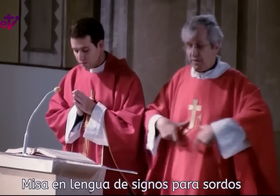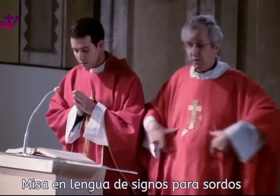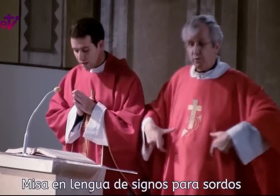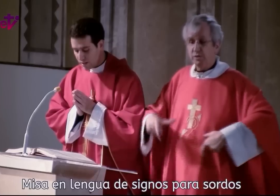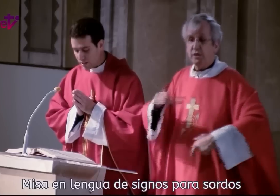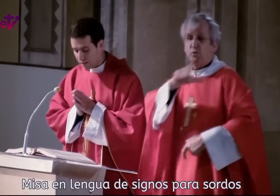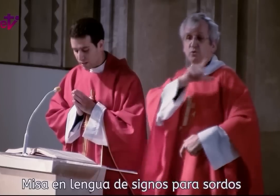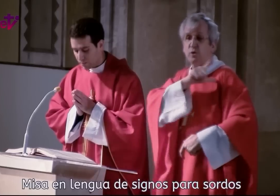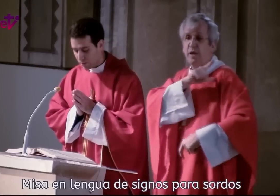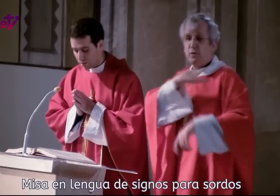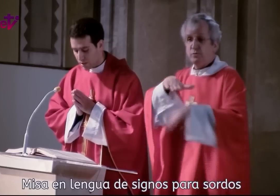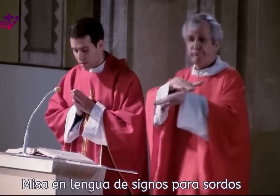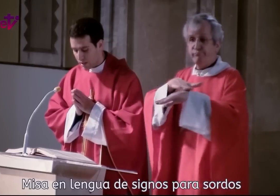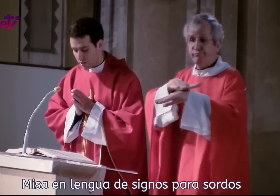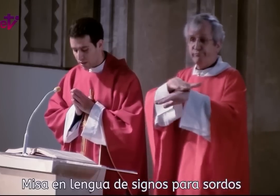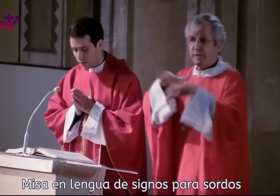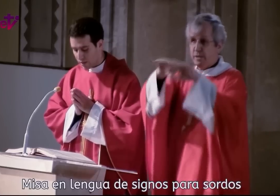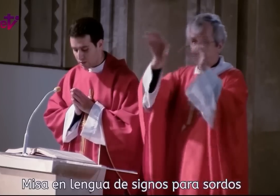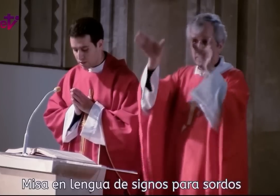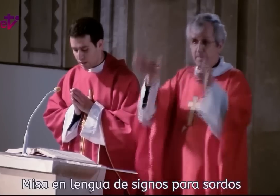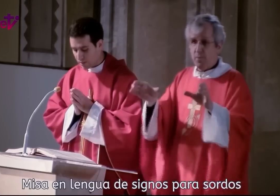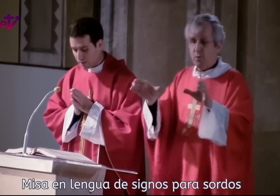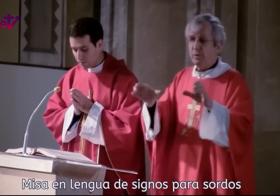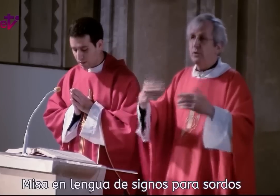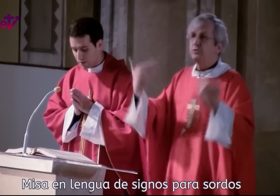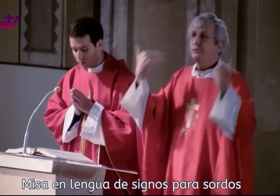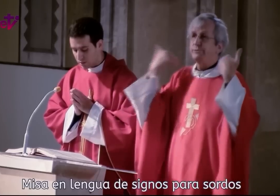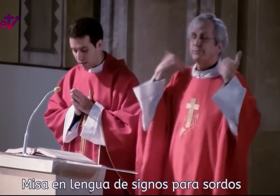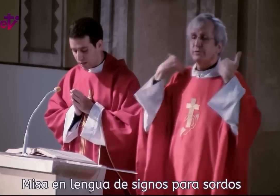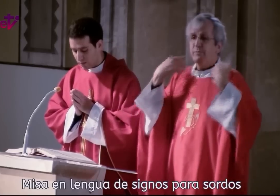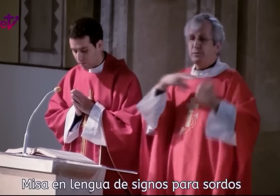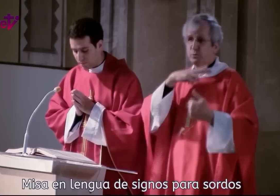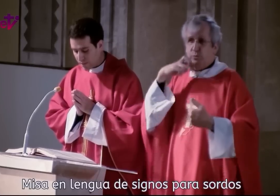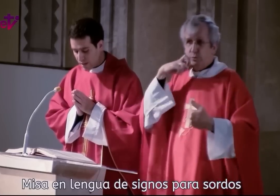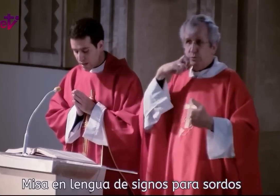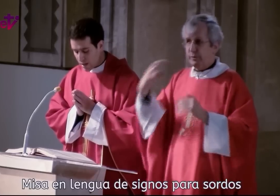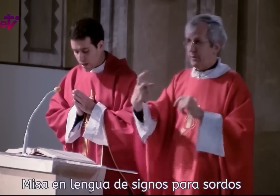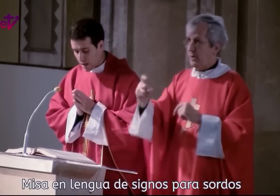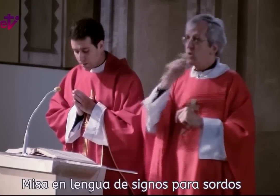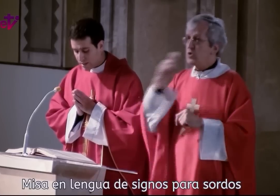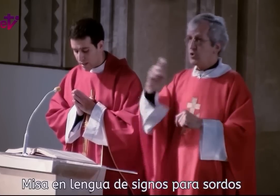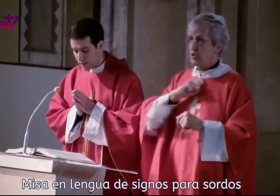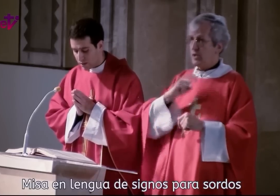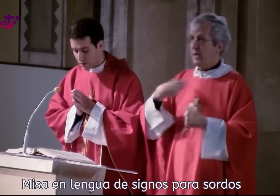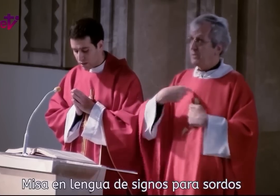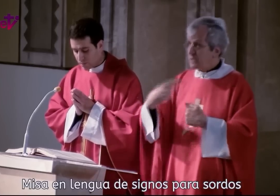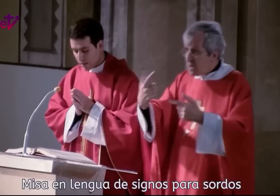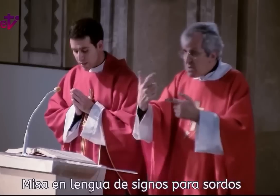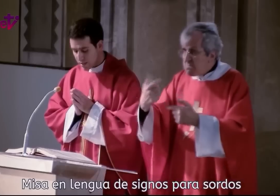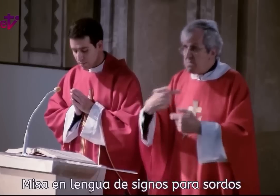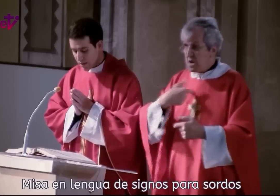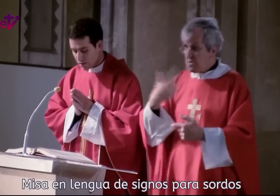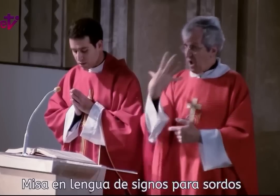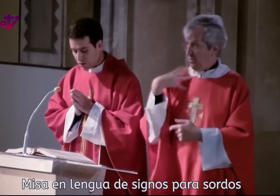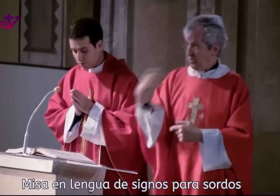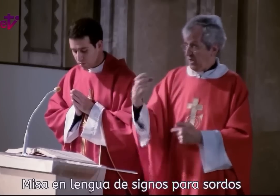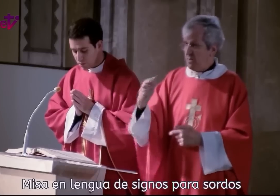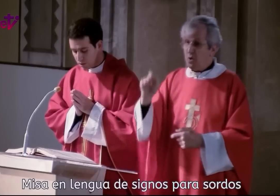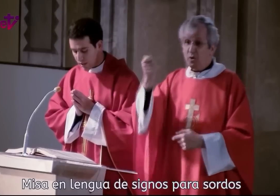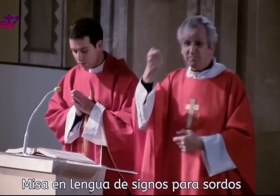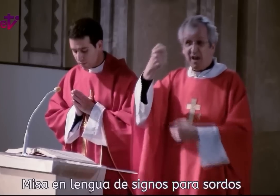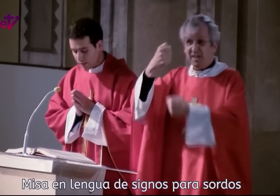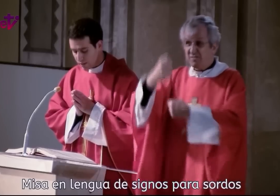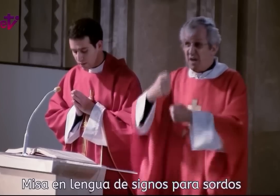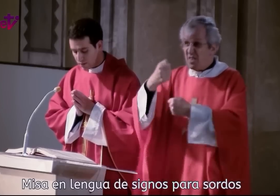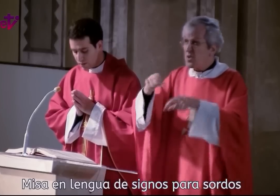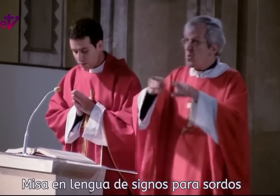los oficiales del templo y a los ancianos que habían venido contra él: ¿habéis salido con espadas y palos como en